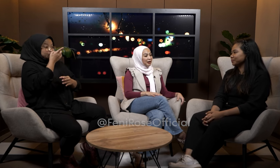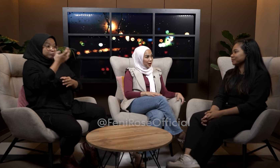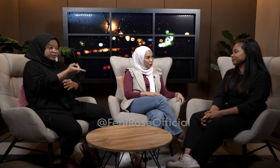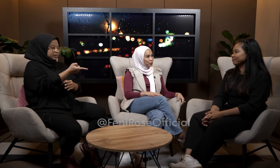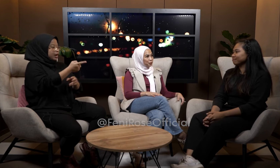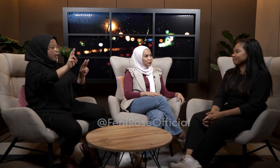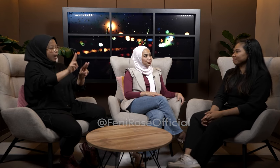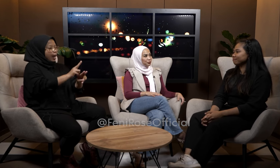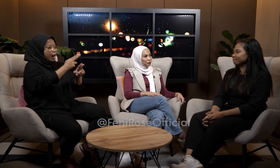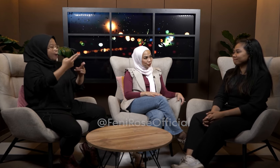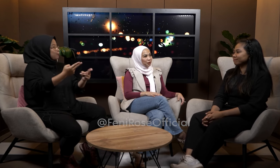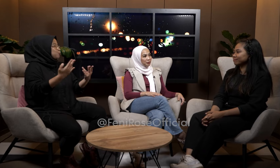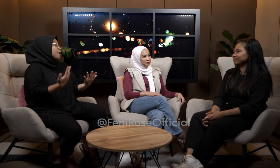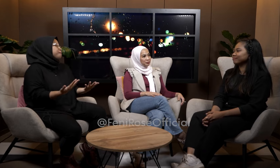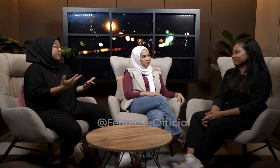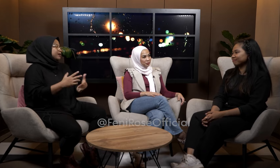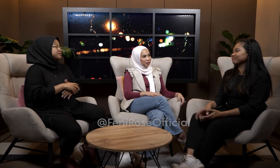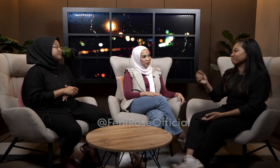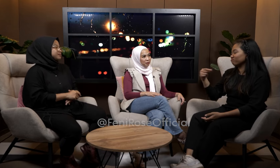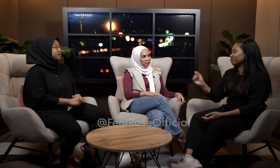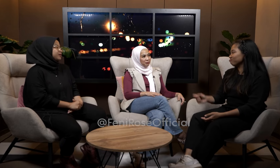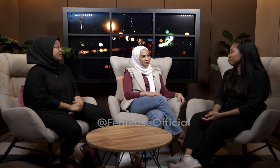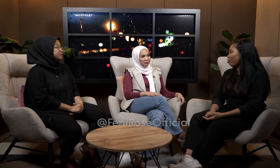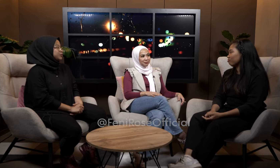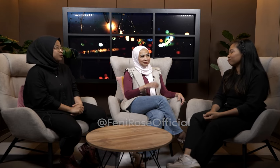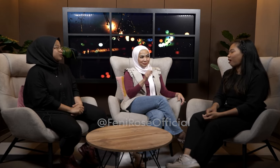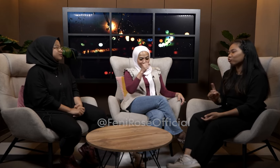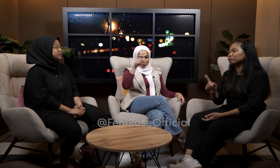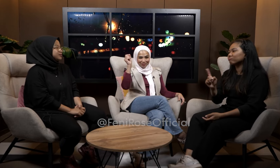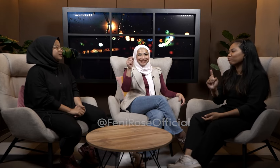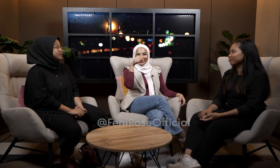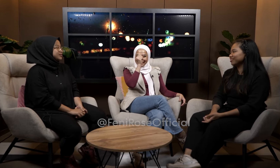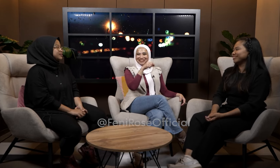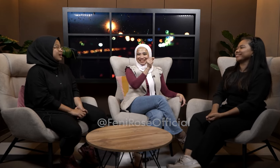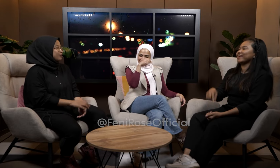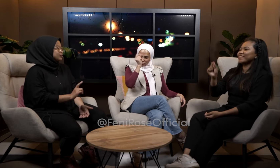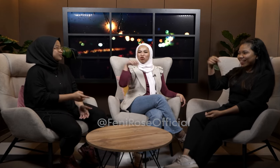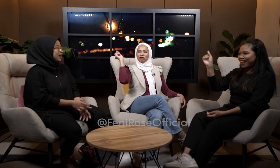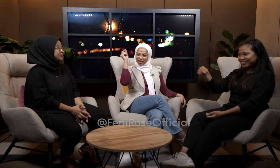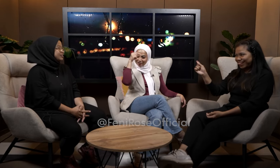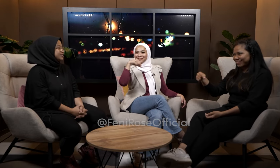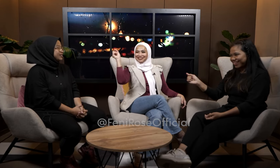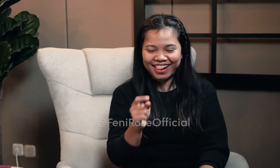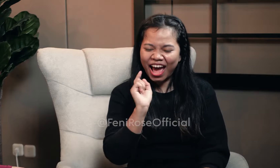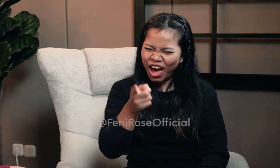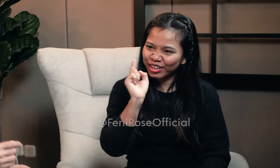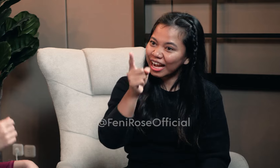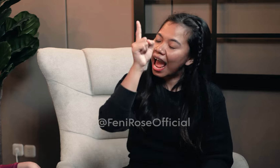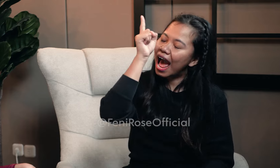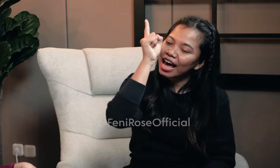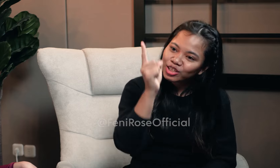lagu juga seperti itu Iya betul betul harus harus